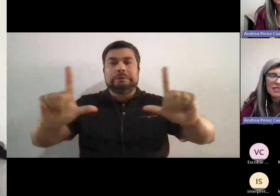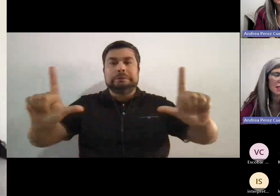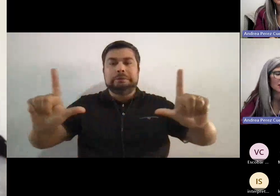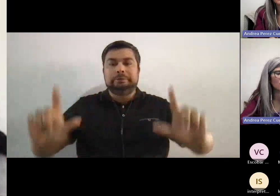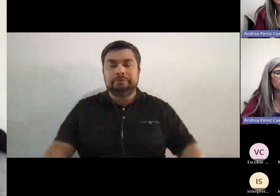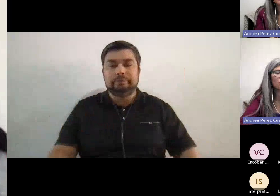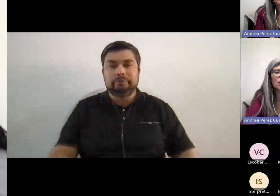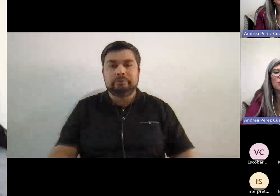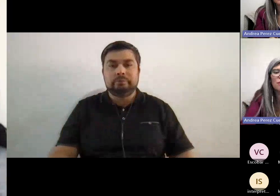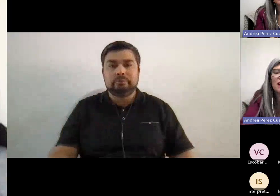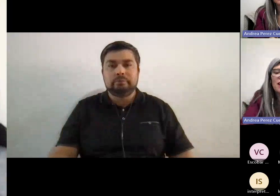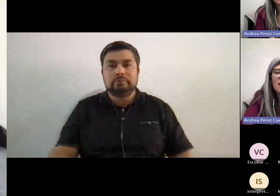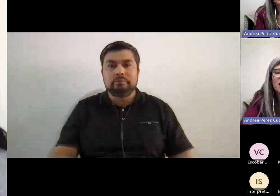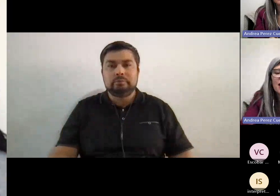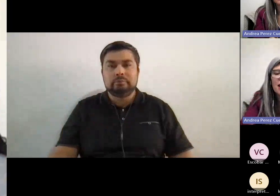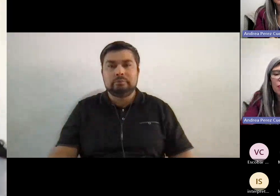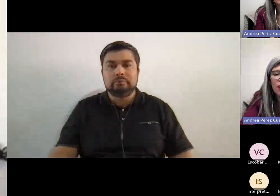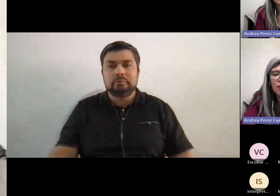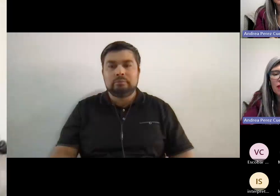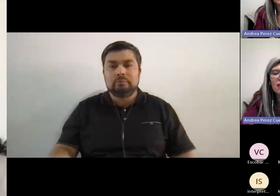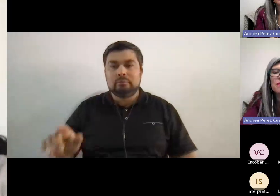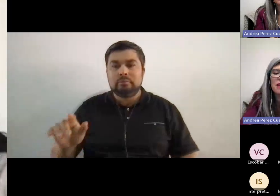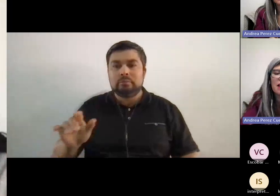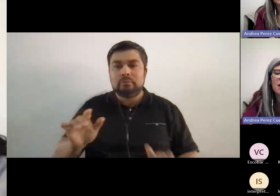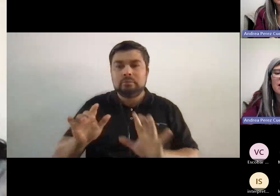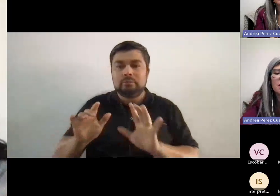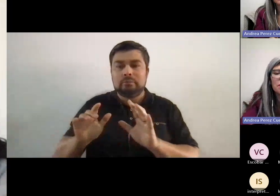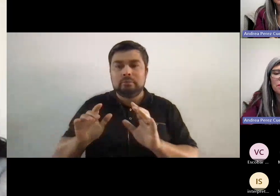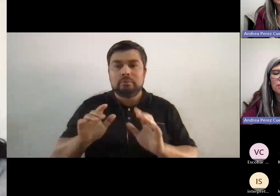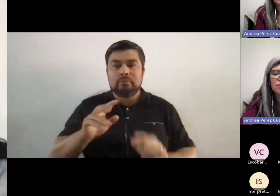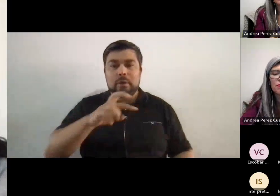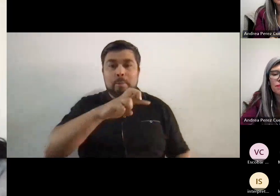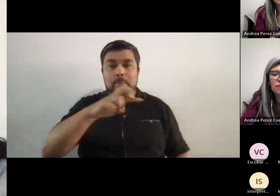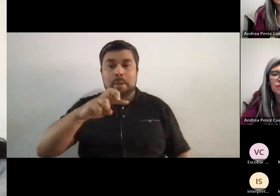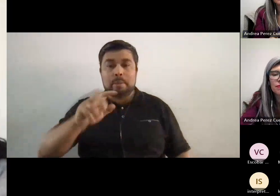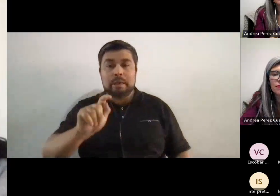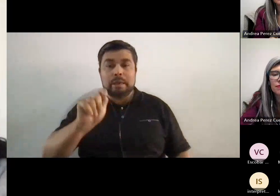la presentación con una compañera, a ver si ella la puede compartir mientras, ¿ya?